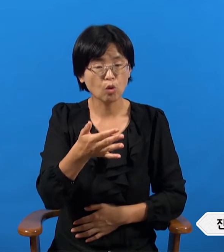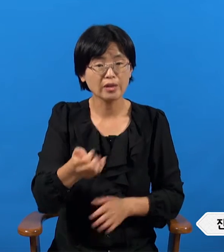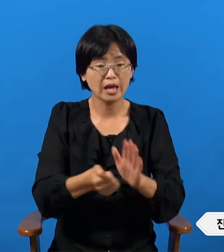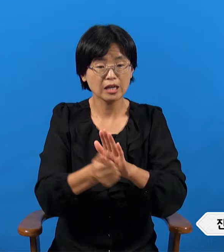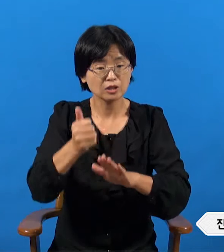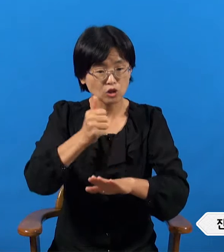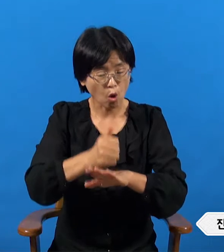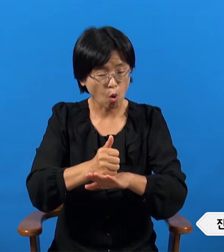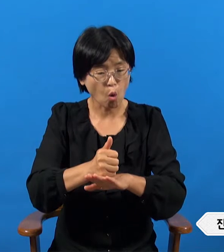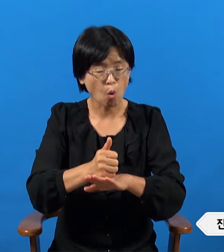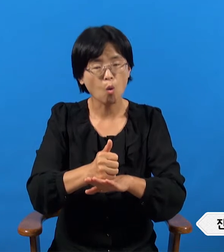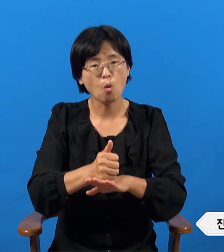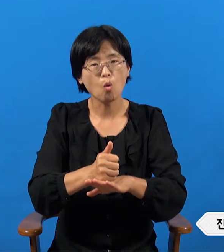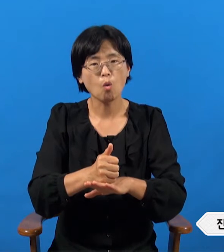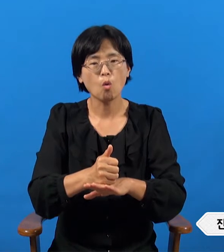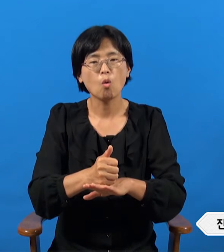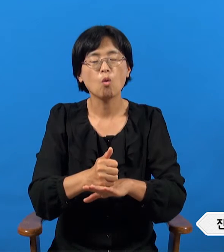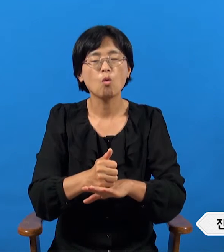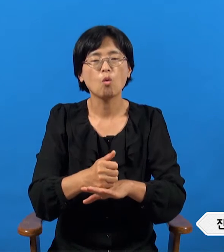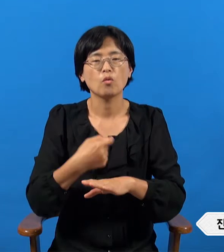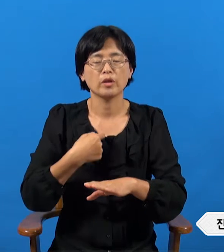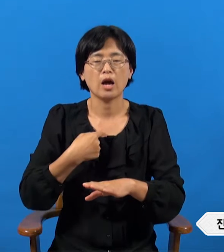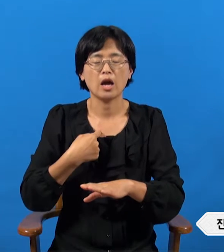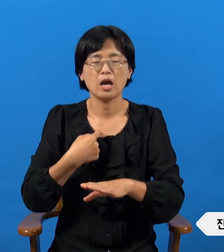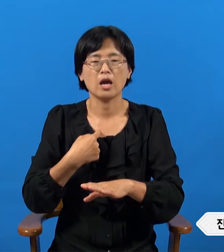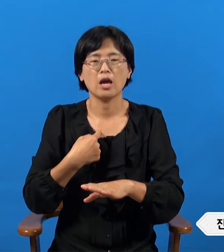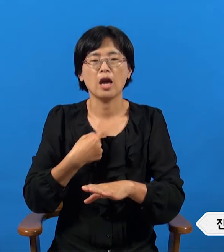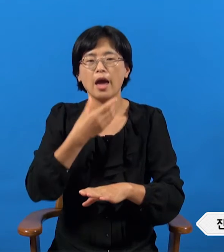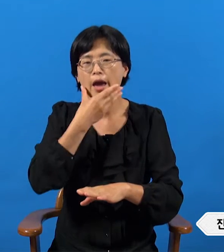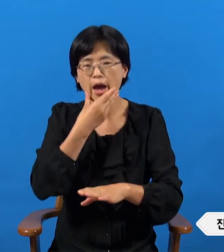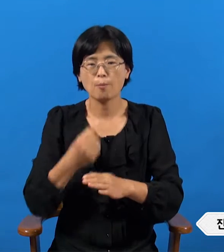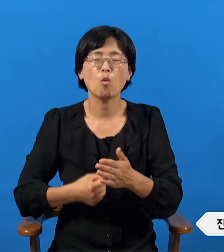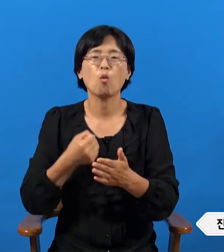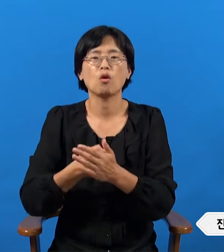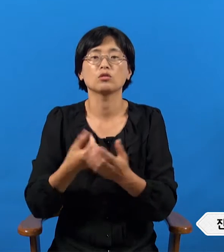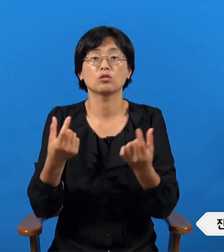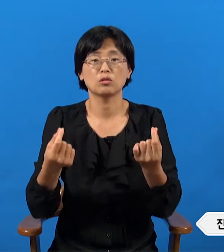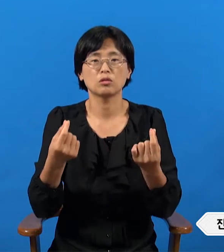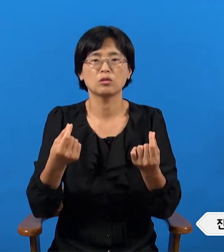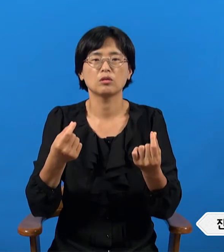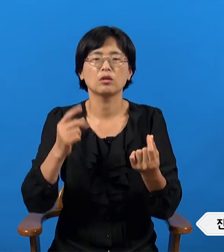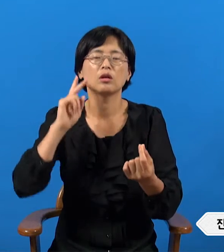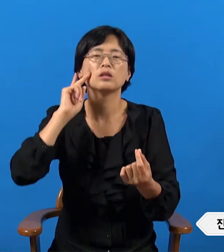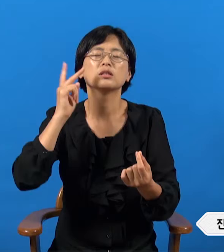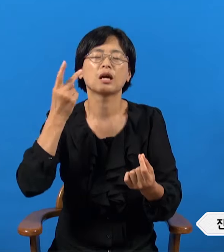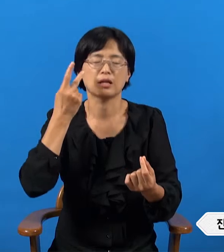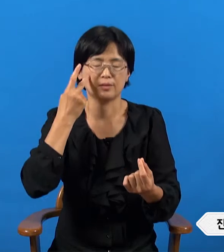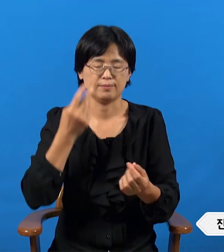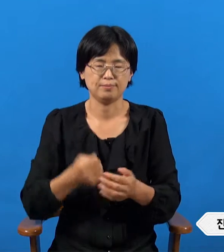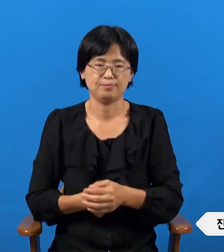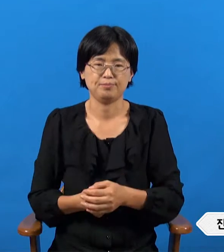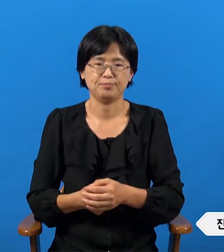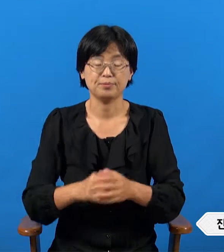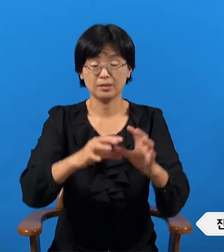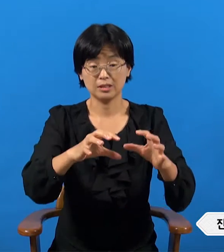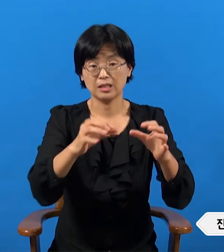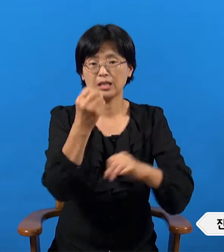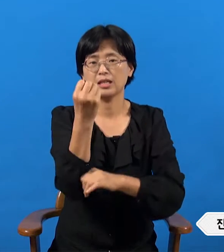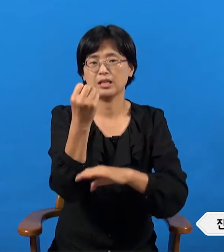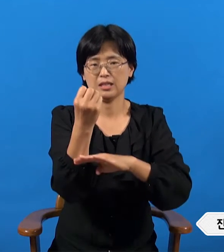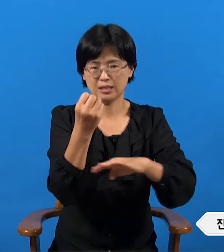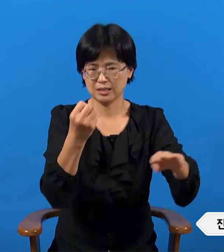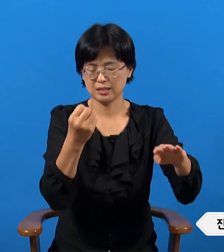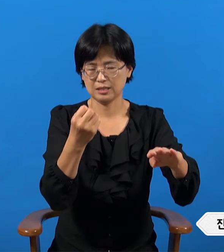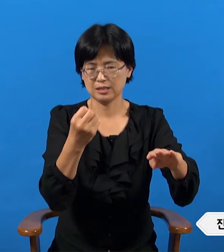가지고 나의 성공이, 나의 행복이 결정되어져 버리는 존재의 가치, 세상은 그 판단